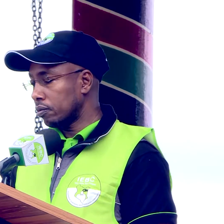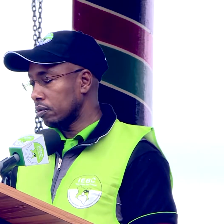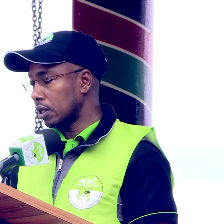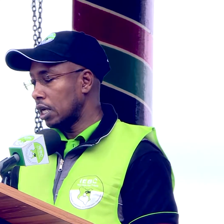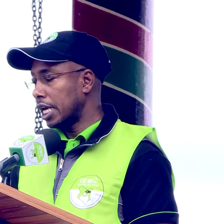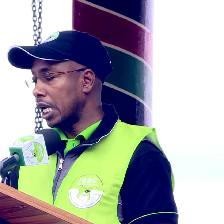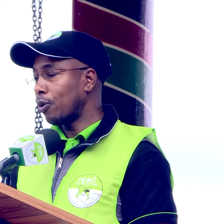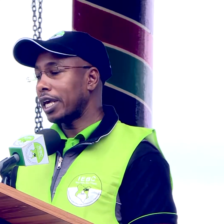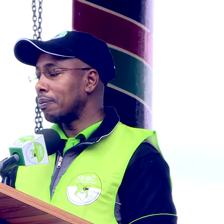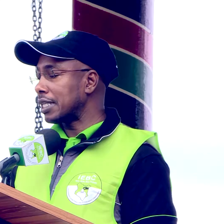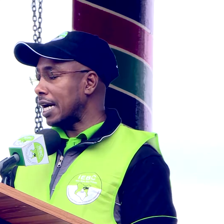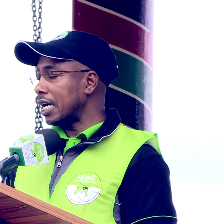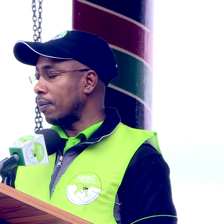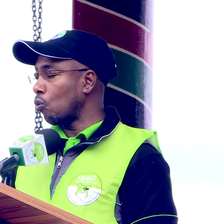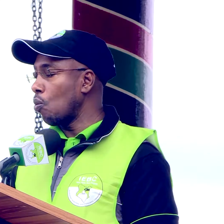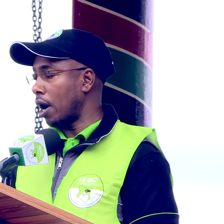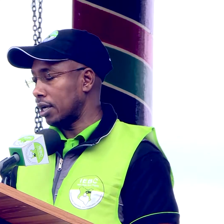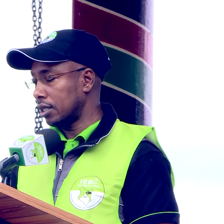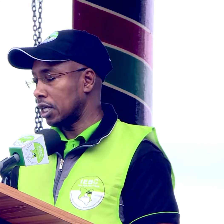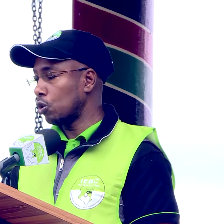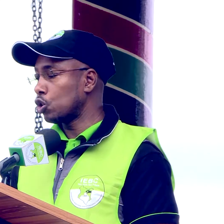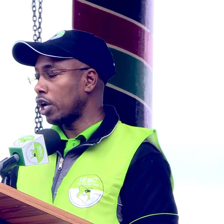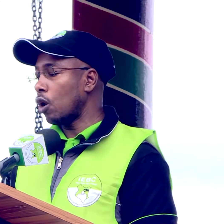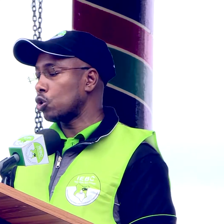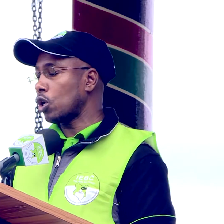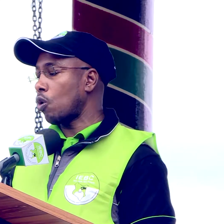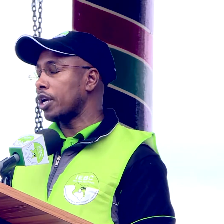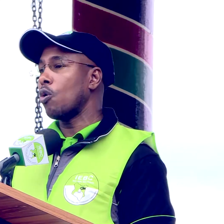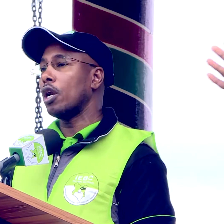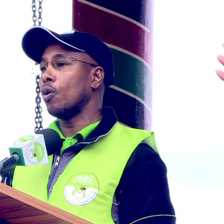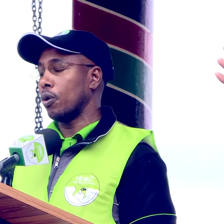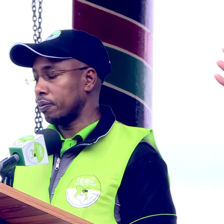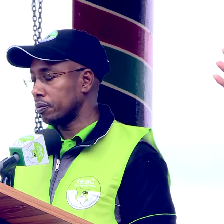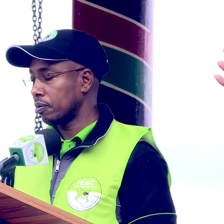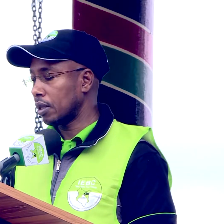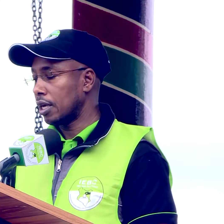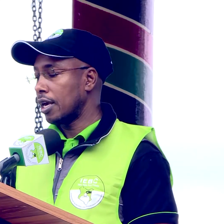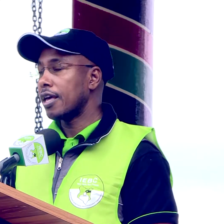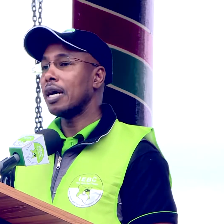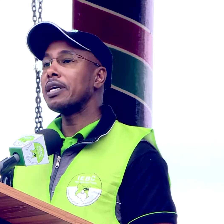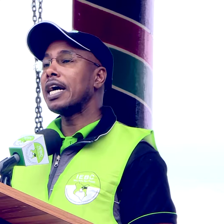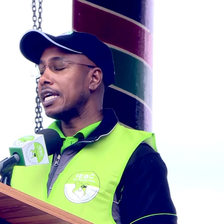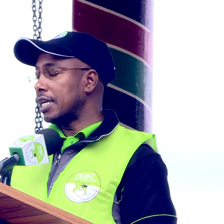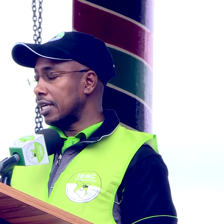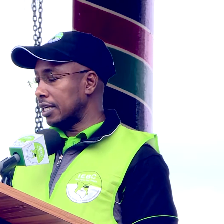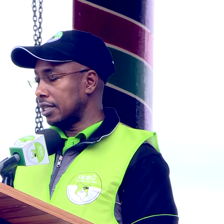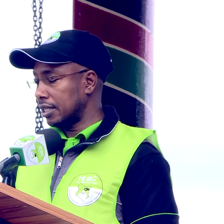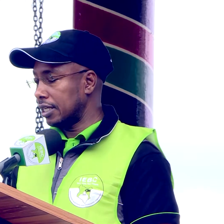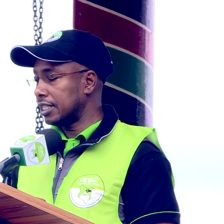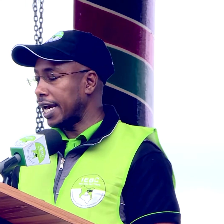ambapo ilipokea msaada mkubwa na kujitolea kutoka kwa wadau waliopo. Dhamira